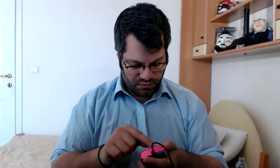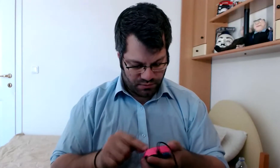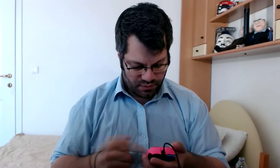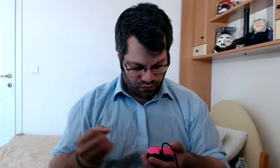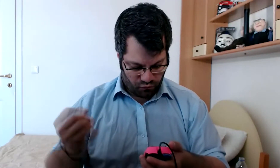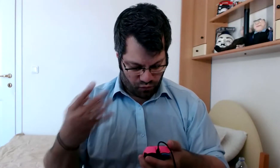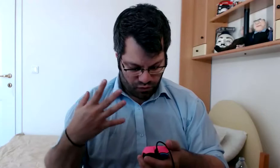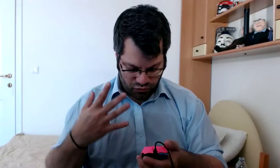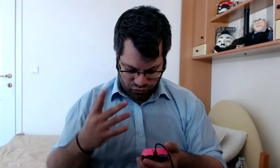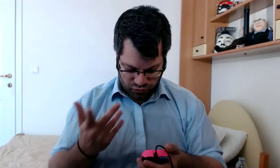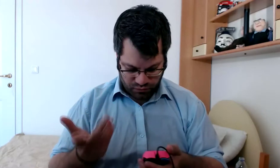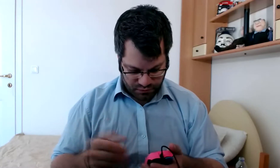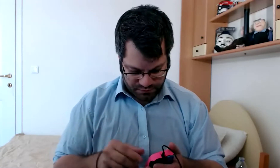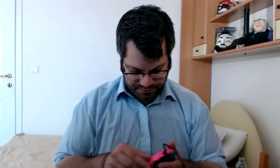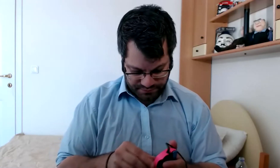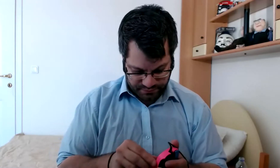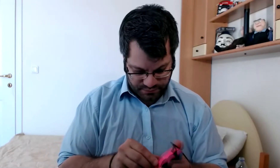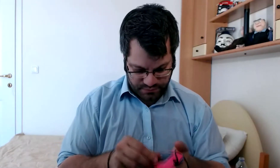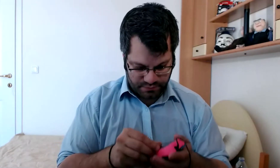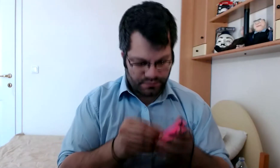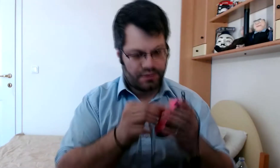Και εδώ πέρα τριγύρω έχει φως.